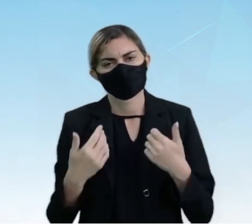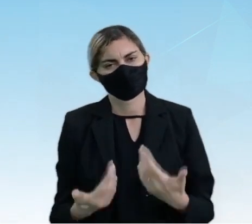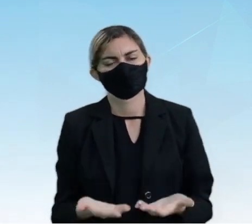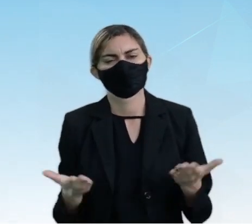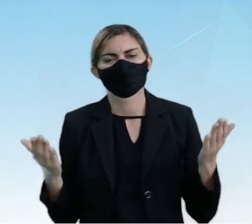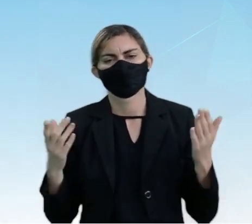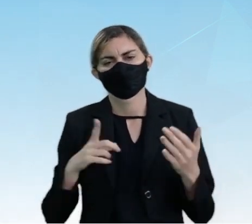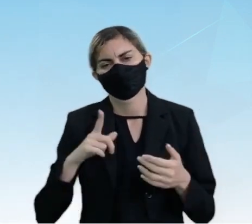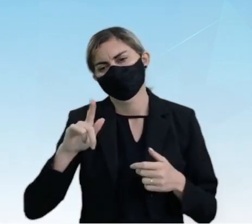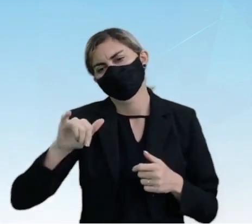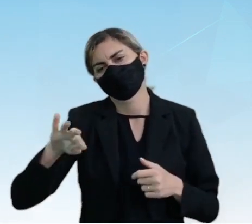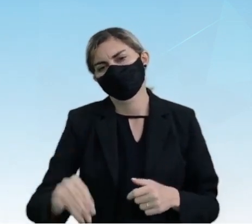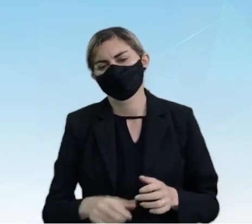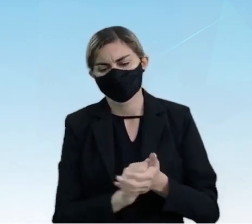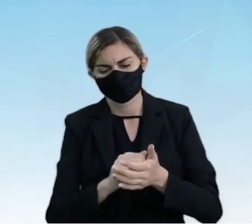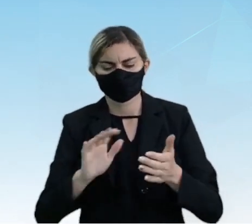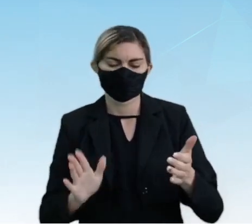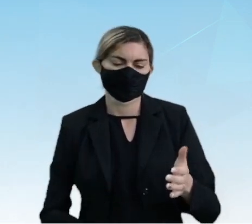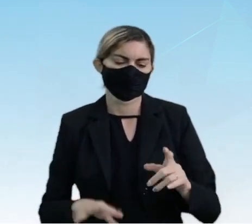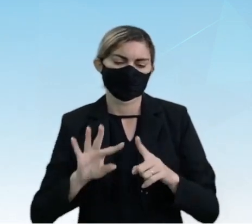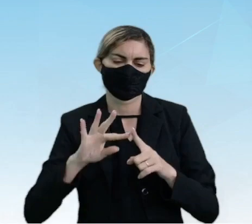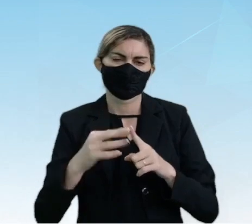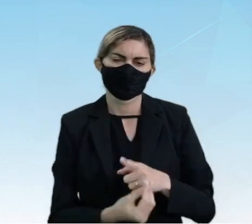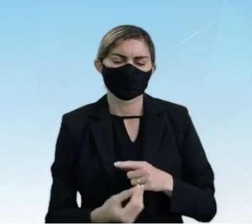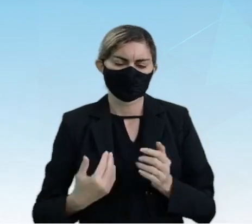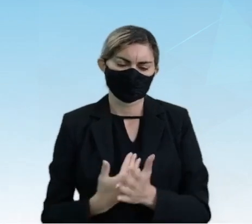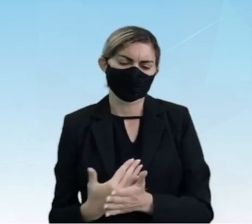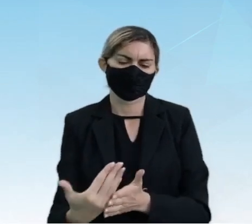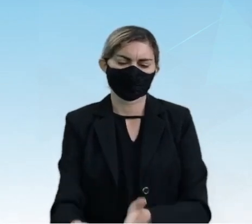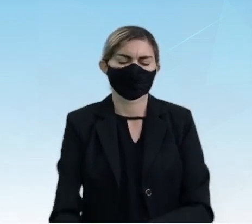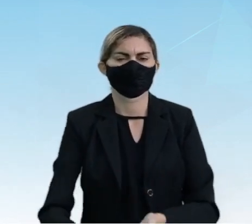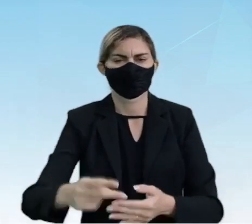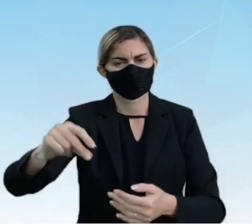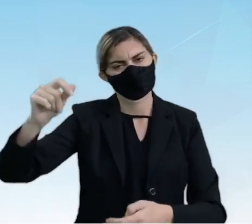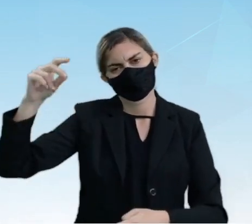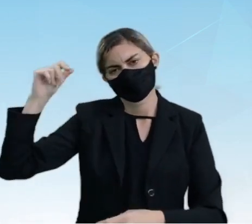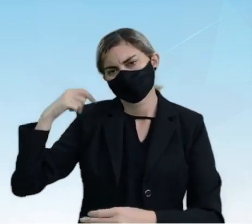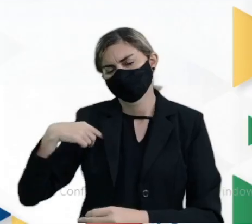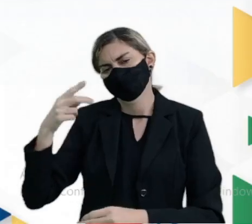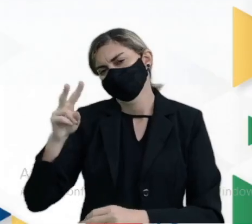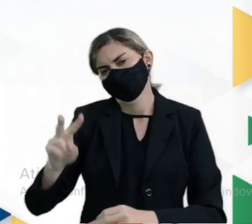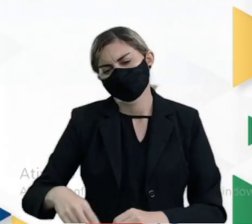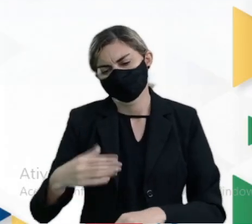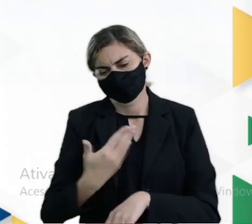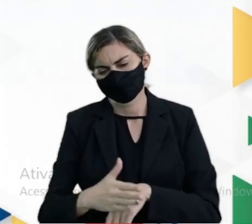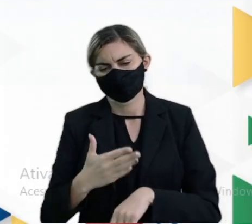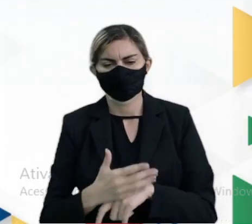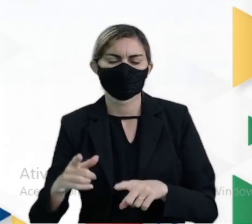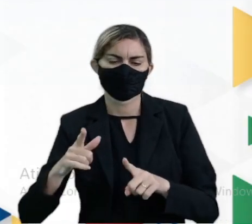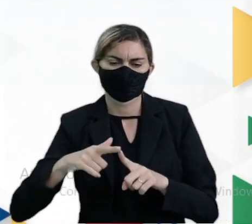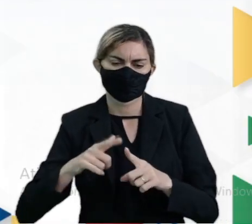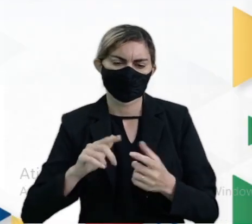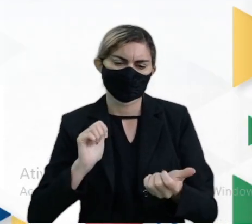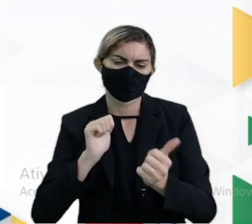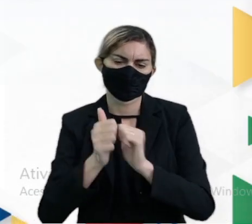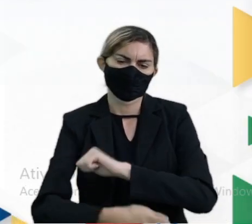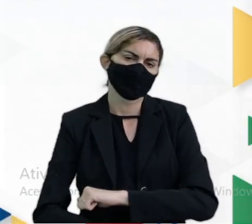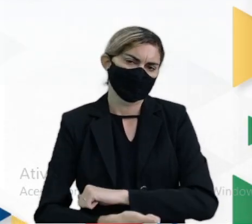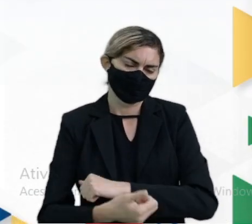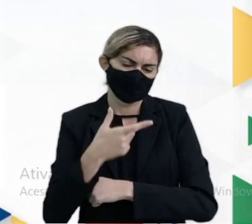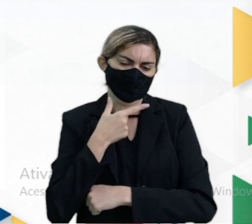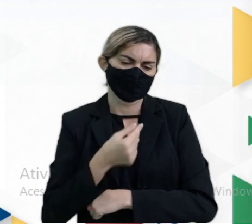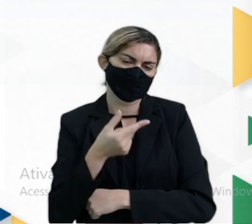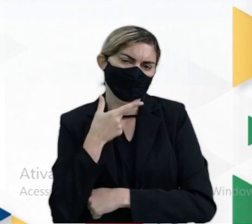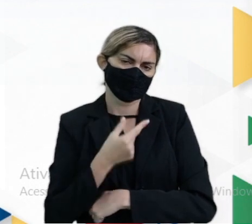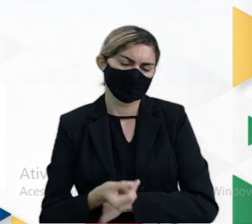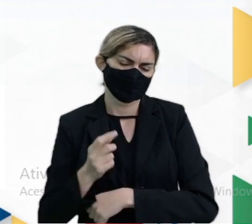E aí a ginástica enquanto atividade física já tem a sua origem na antiguidade mesmo, uma vez que os exercícios típicos dos esportes já eram desempenhados pelos